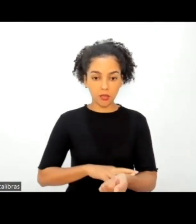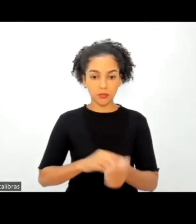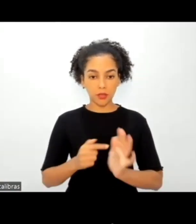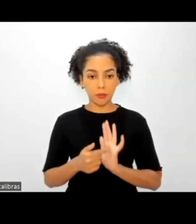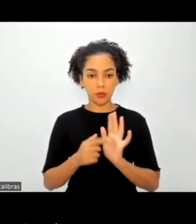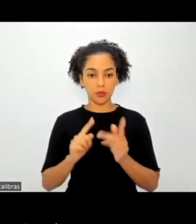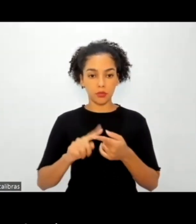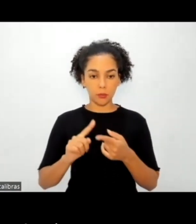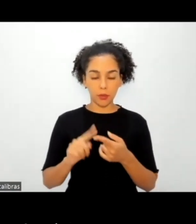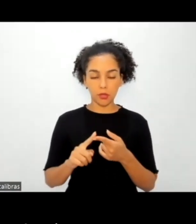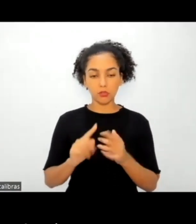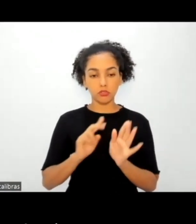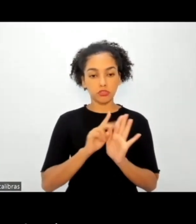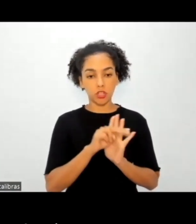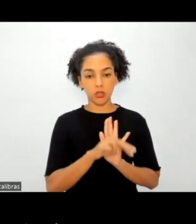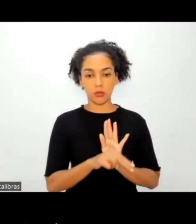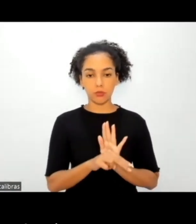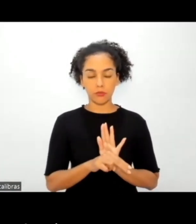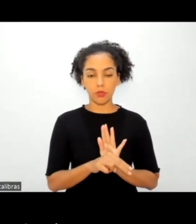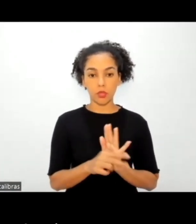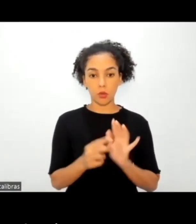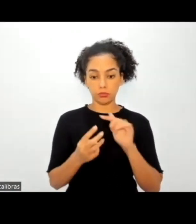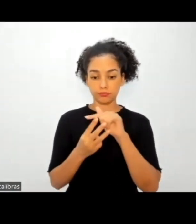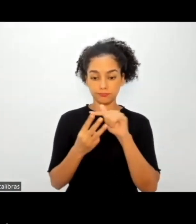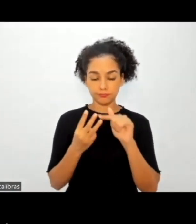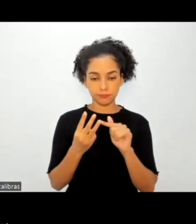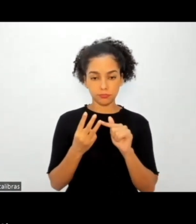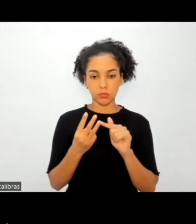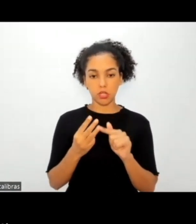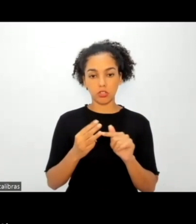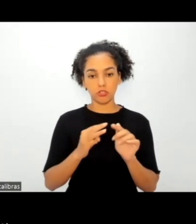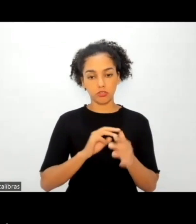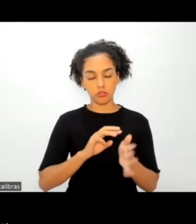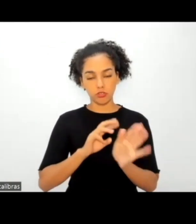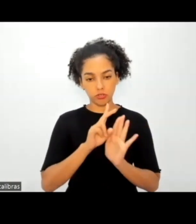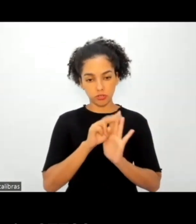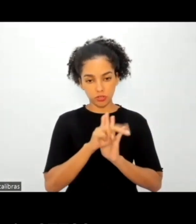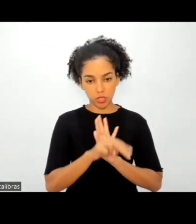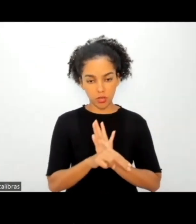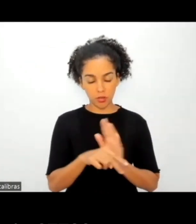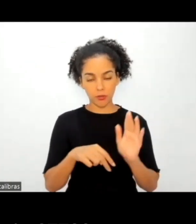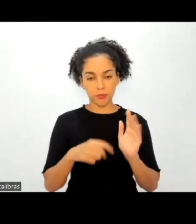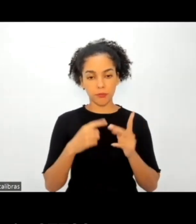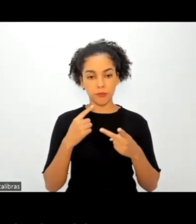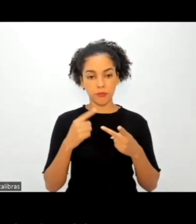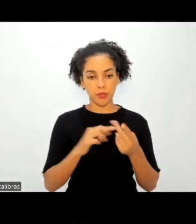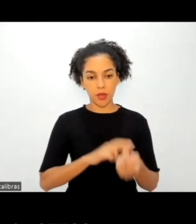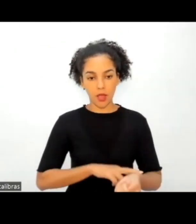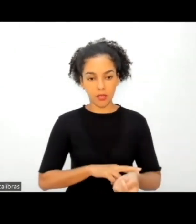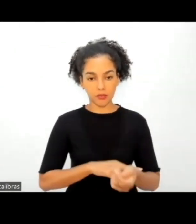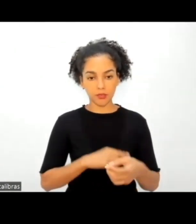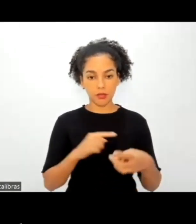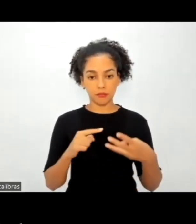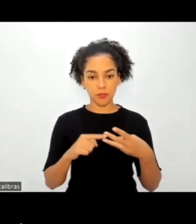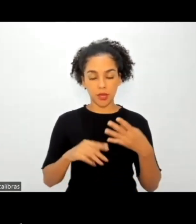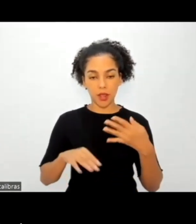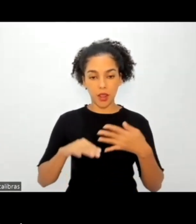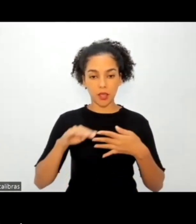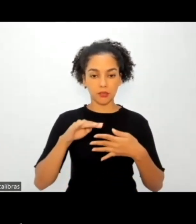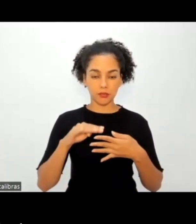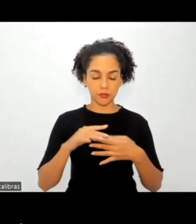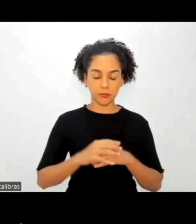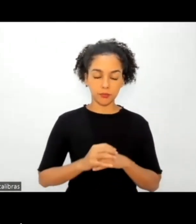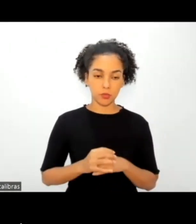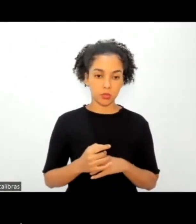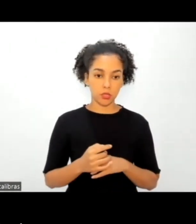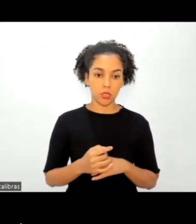e classe, a gente não pode perder de vista, né? Inclusive, como diz, né, como disse a campanha do Cefés,